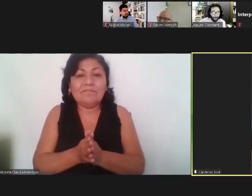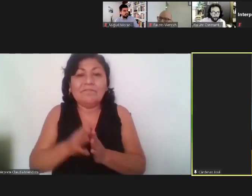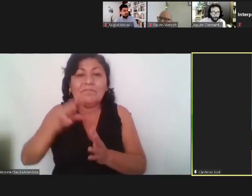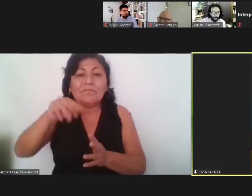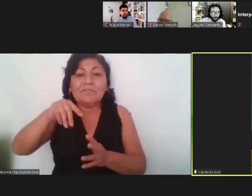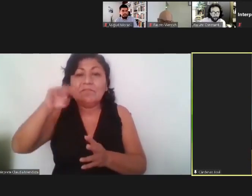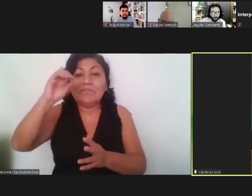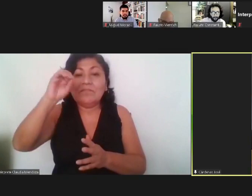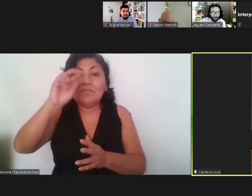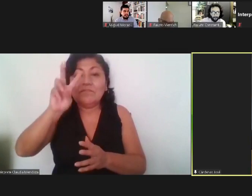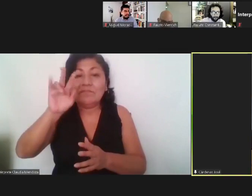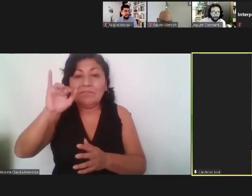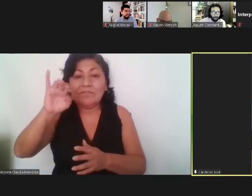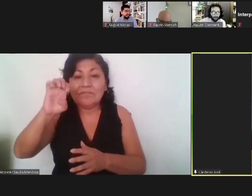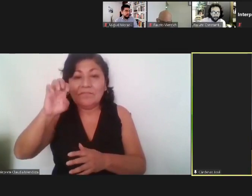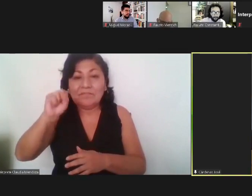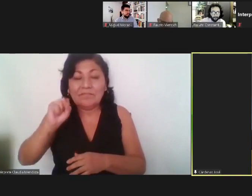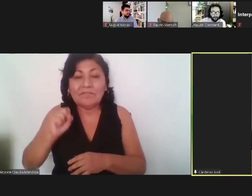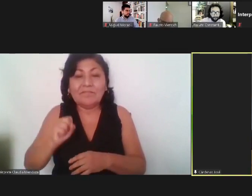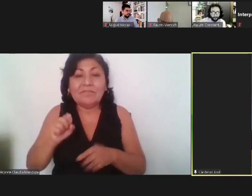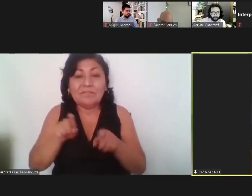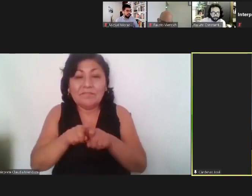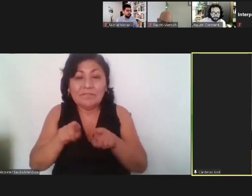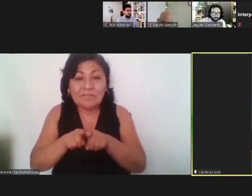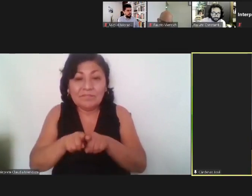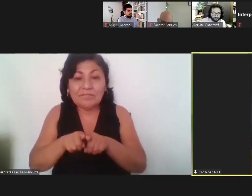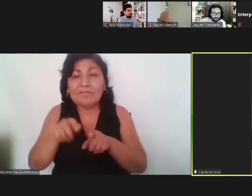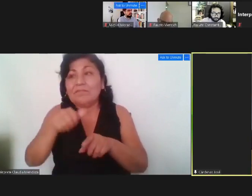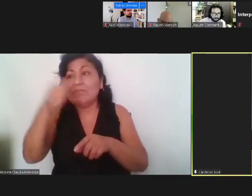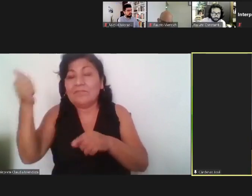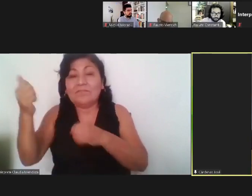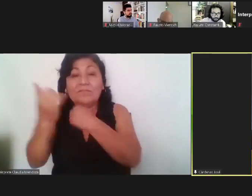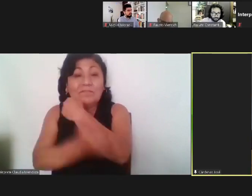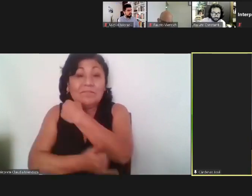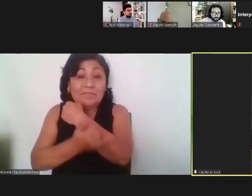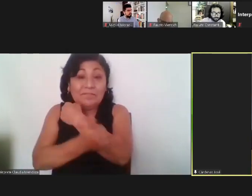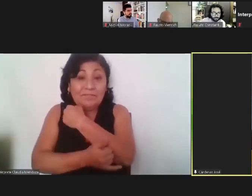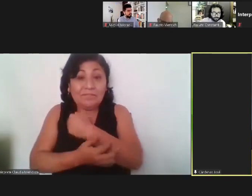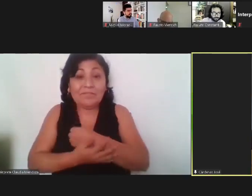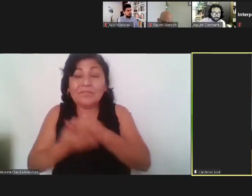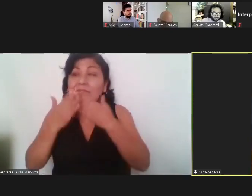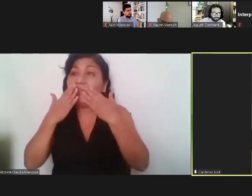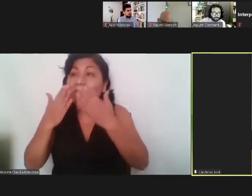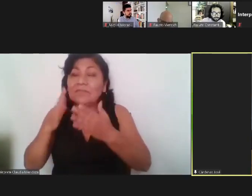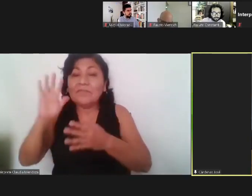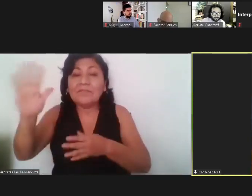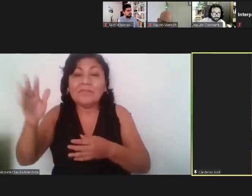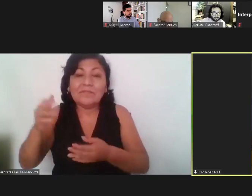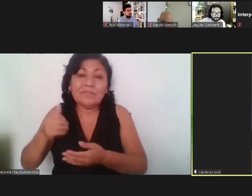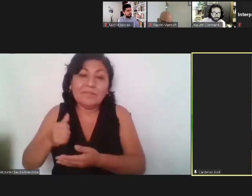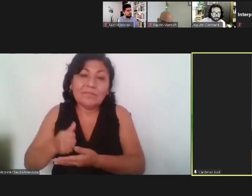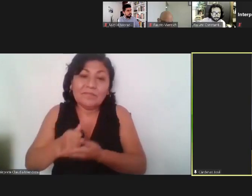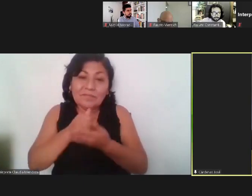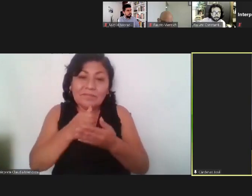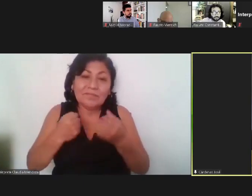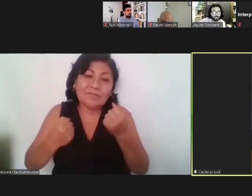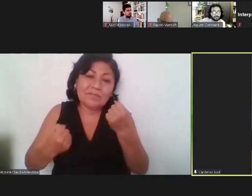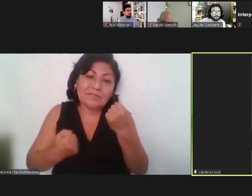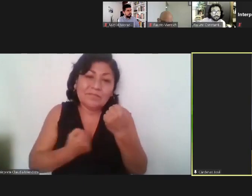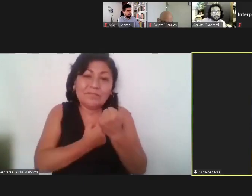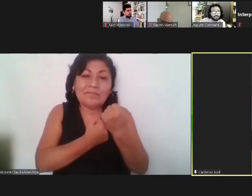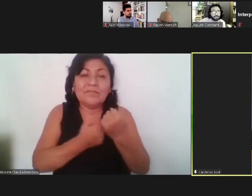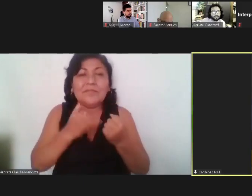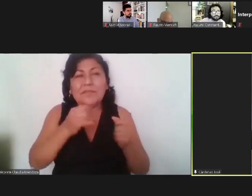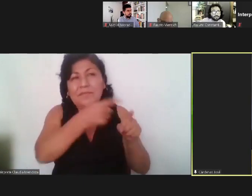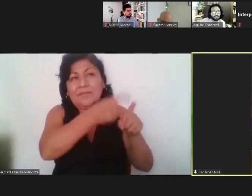trabaja el cine y los derechos humanos. Ejeda por el apoyo y también a los distintos voluntarios y